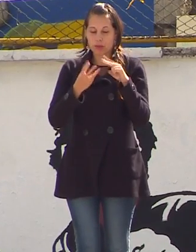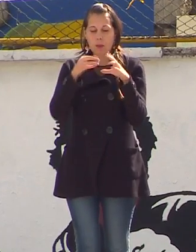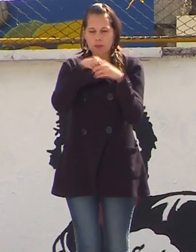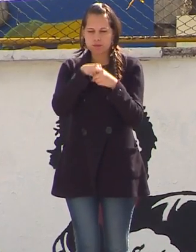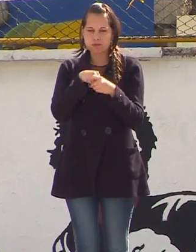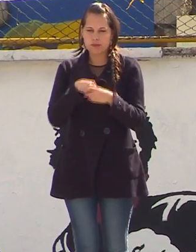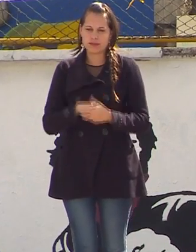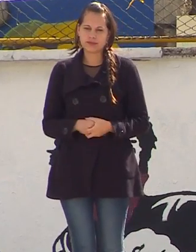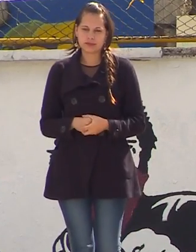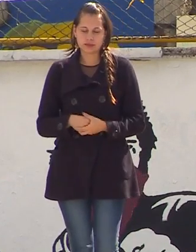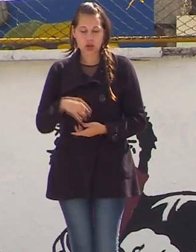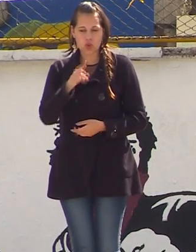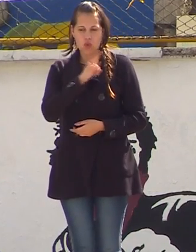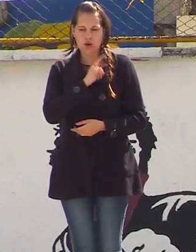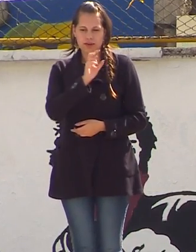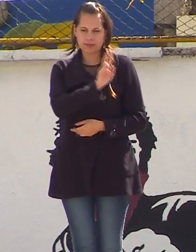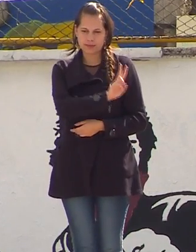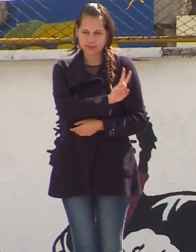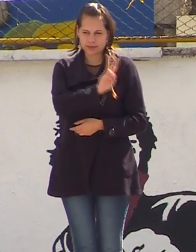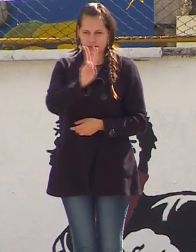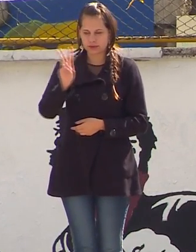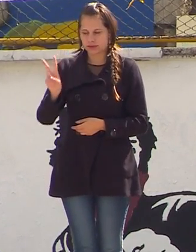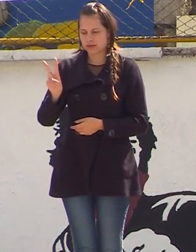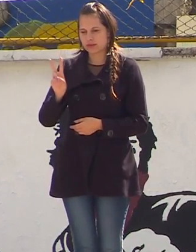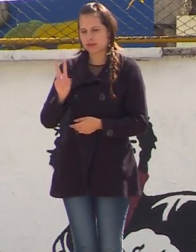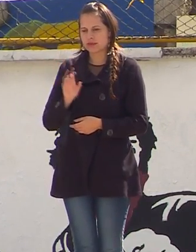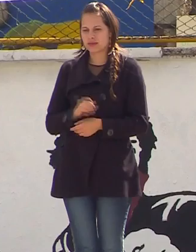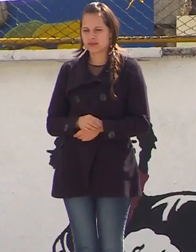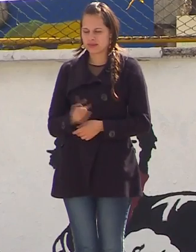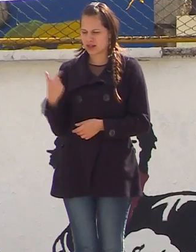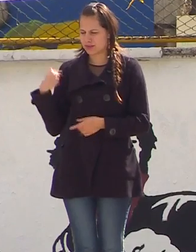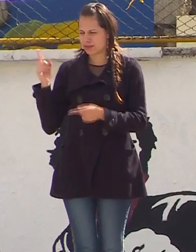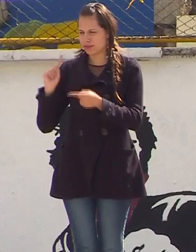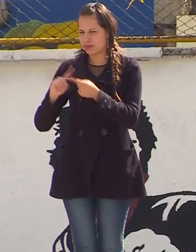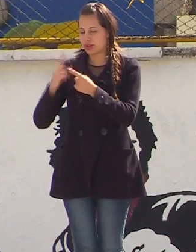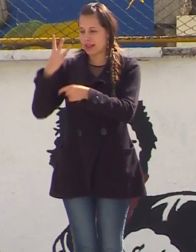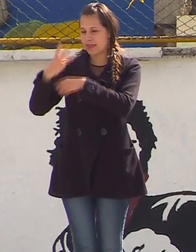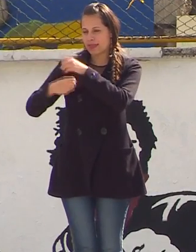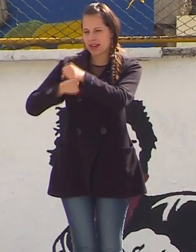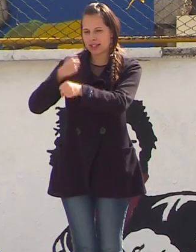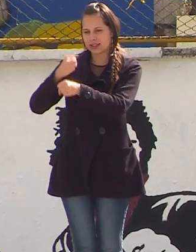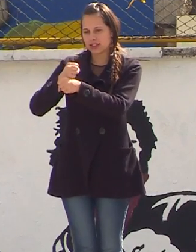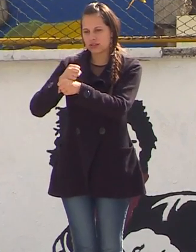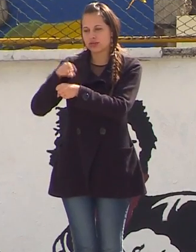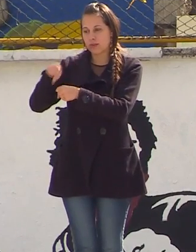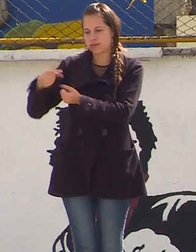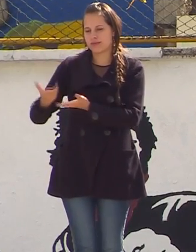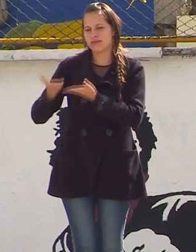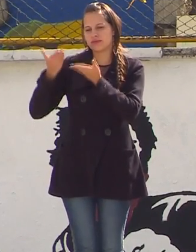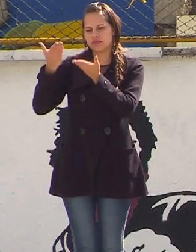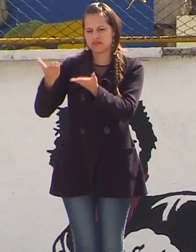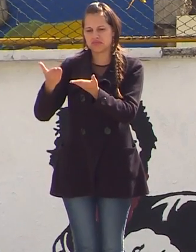La Universidad del Valle la cede por 3 años, sin costo alguno.